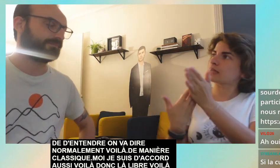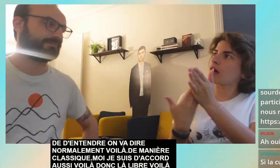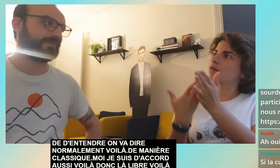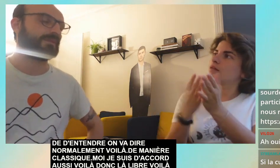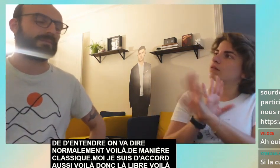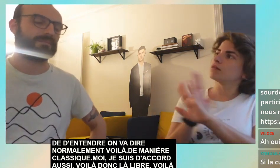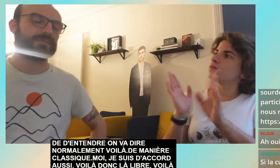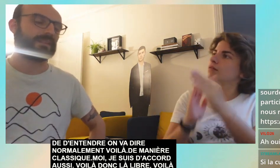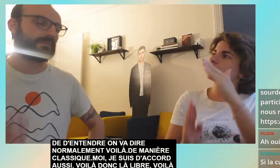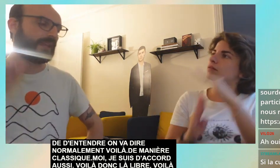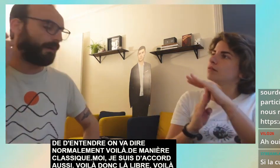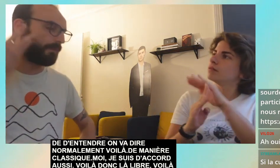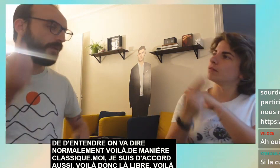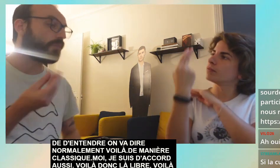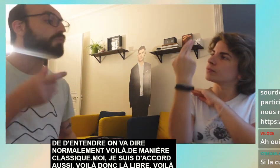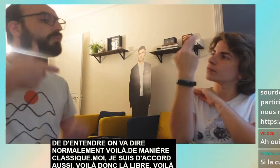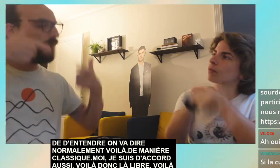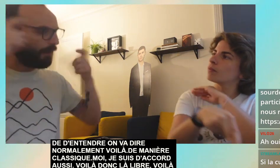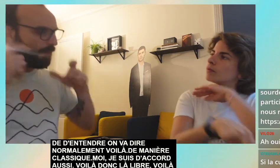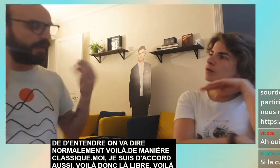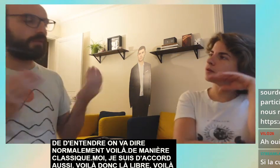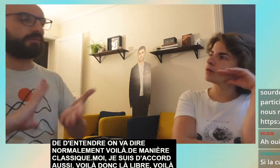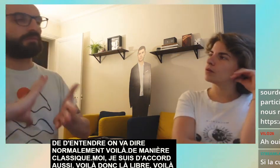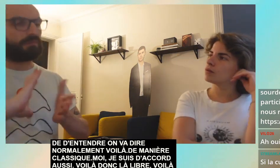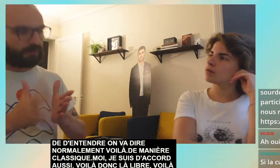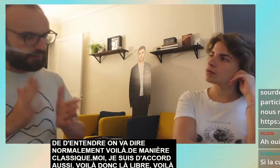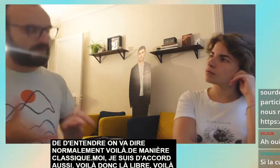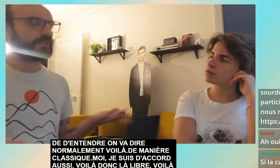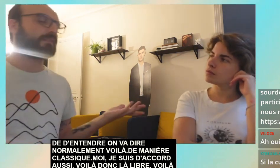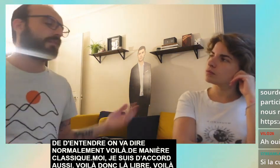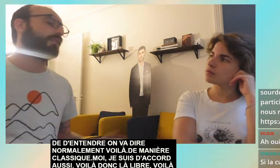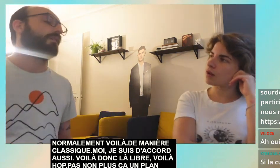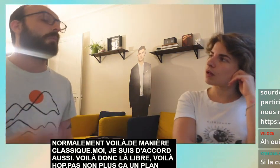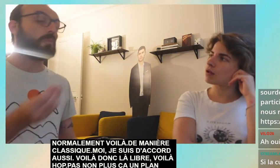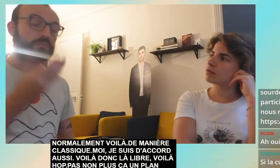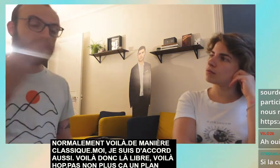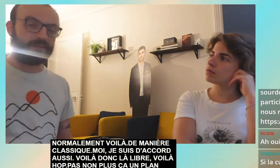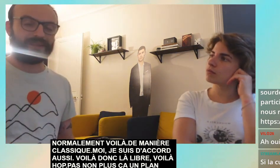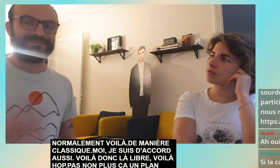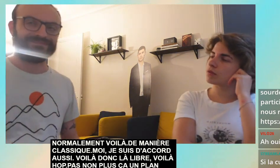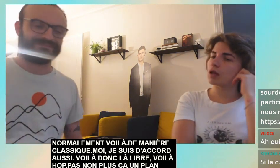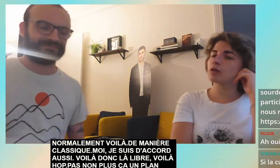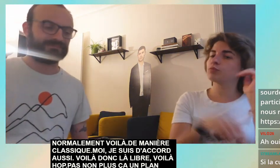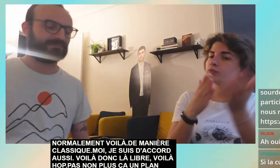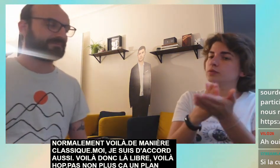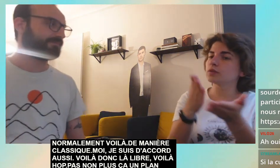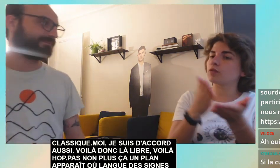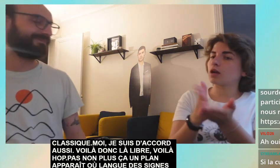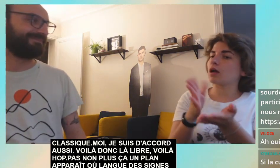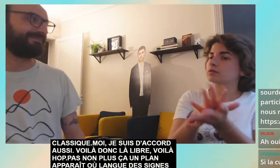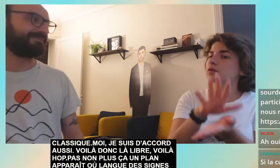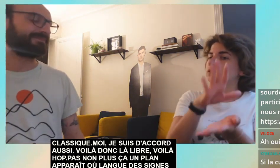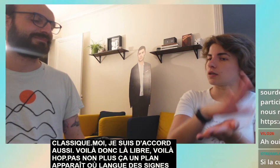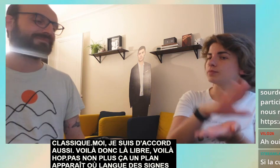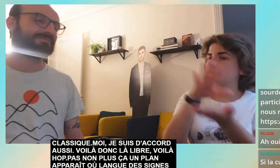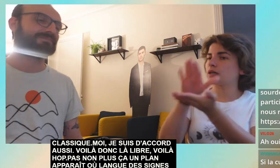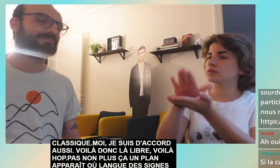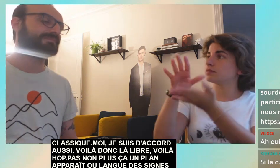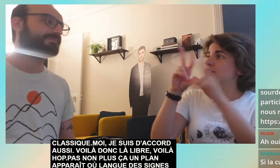Ça, un plan ou appareil ou langue des signes. Ou, enfin, voilà. Voilà, et puis, voilà, ça, c'est comme ça, il